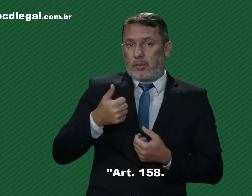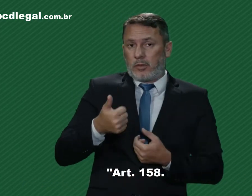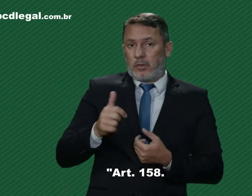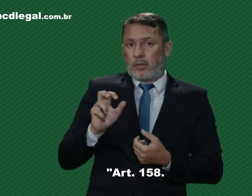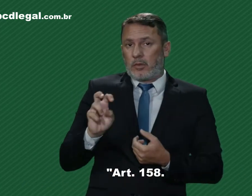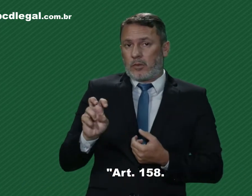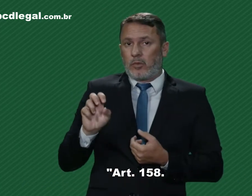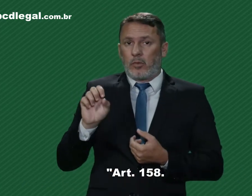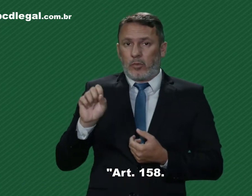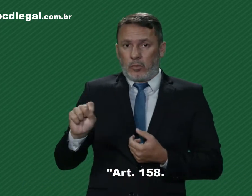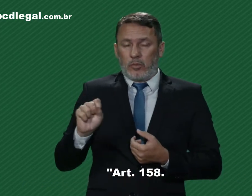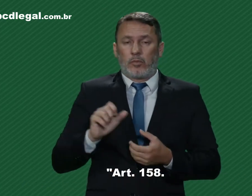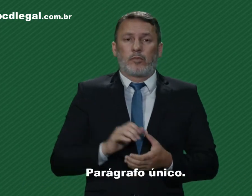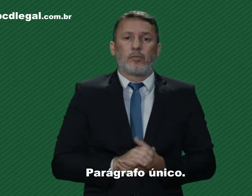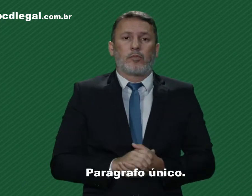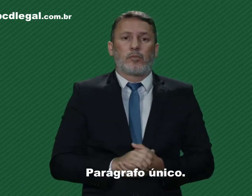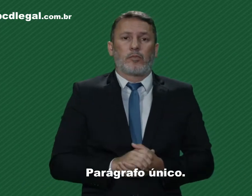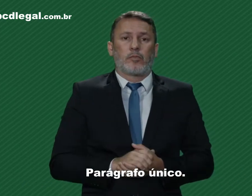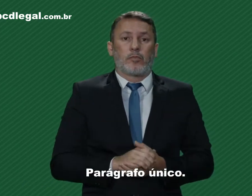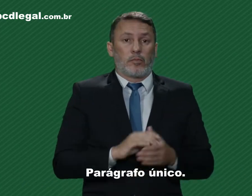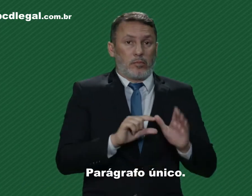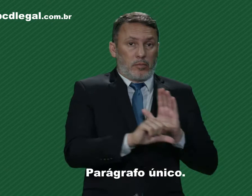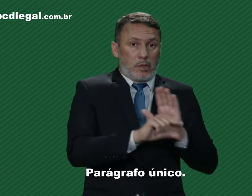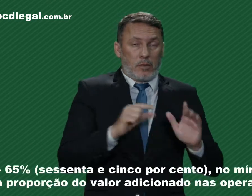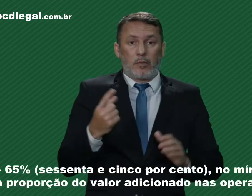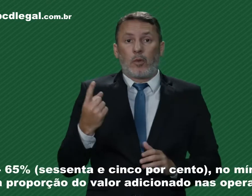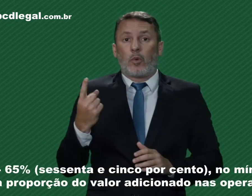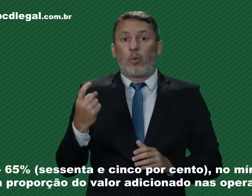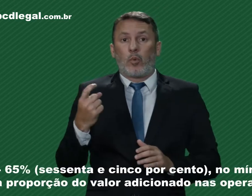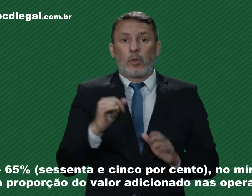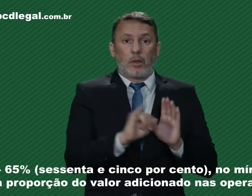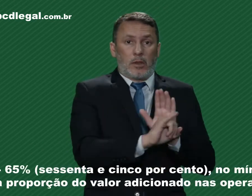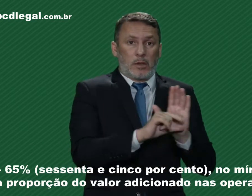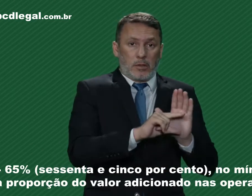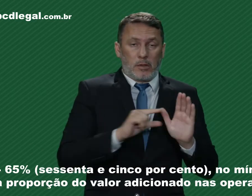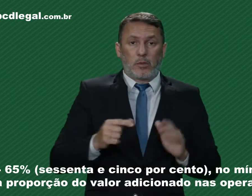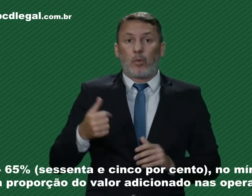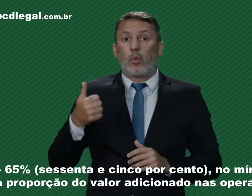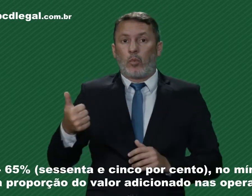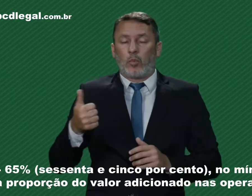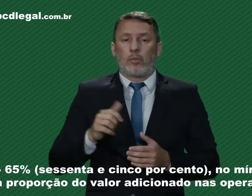Artigo 158. Parágrafo único. Inciso 1.